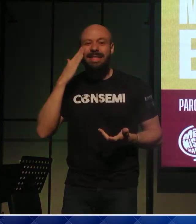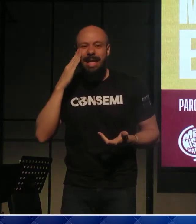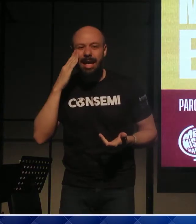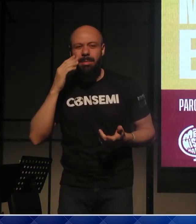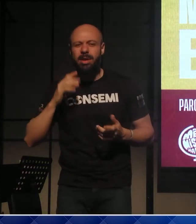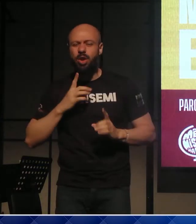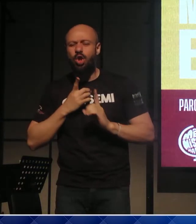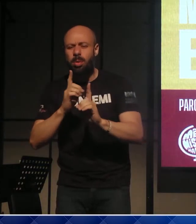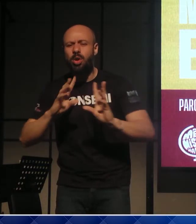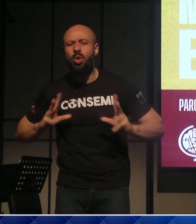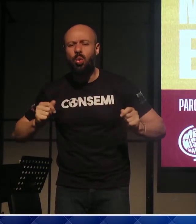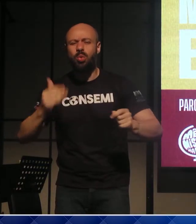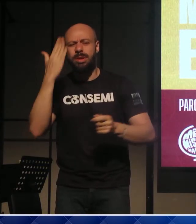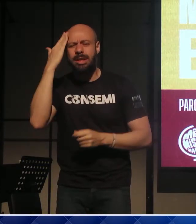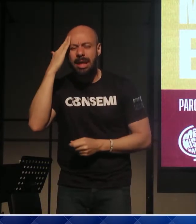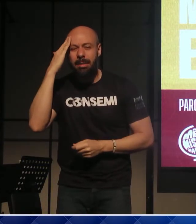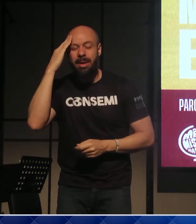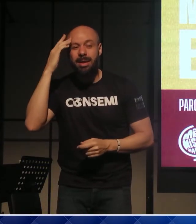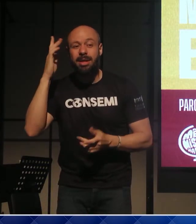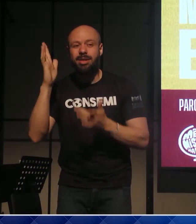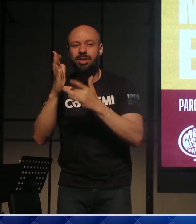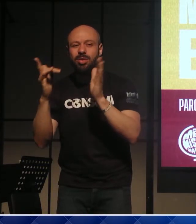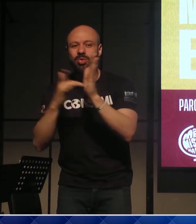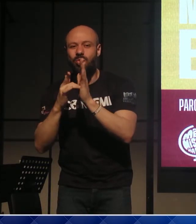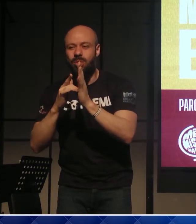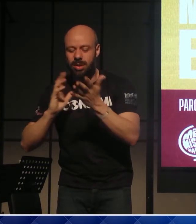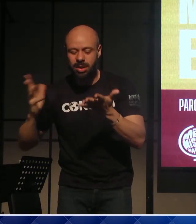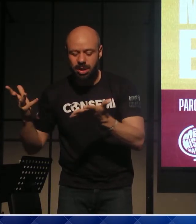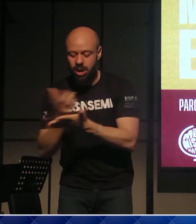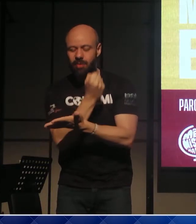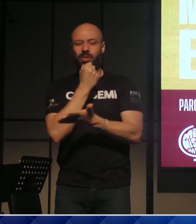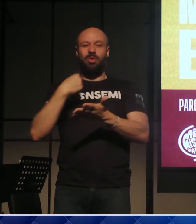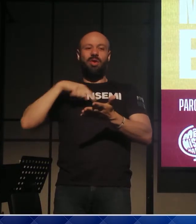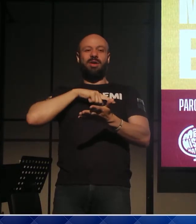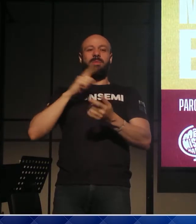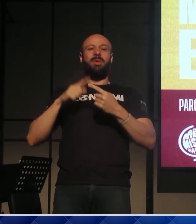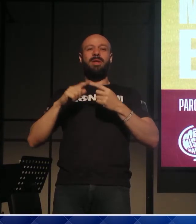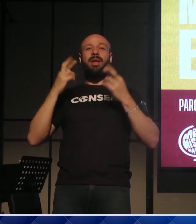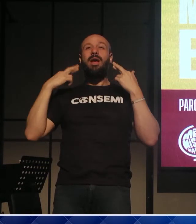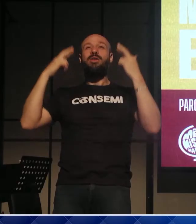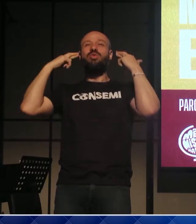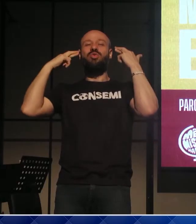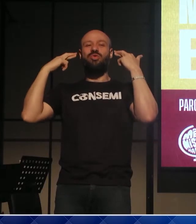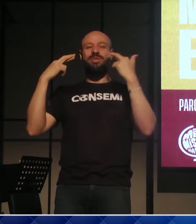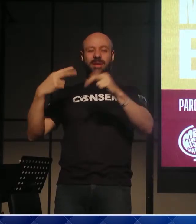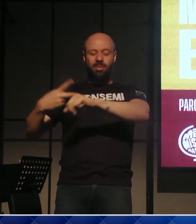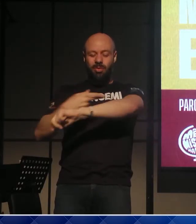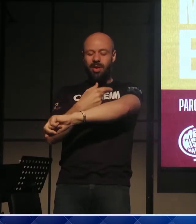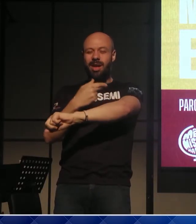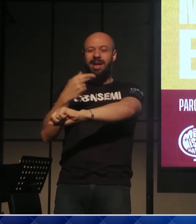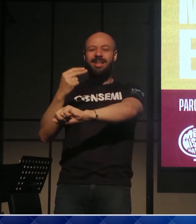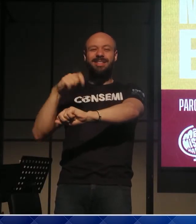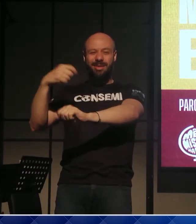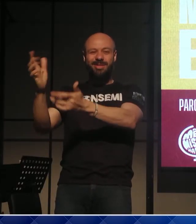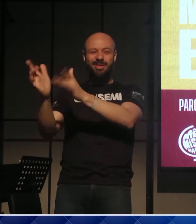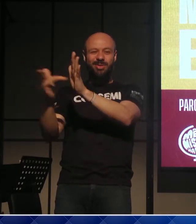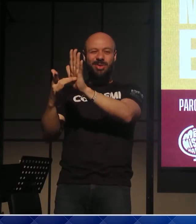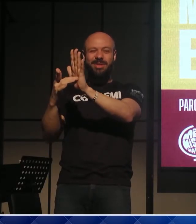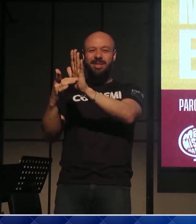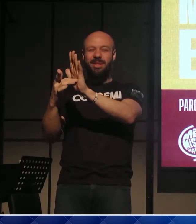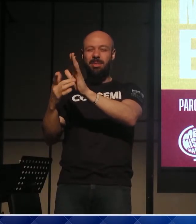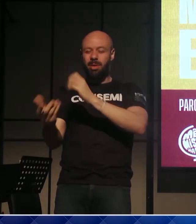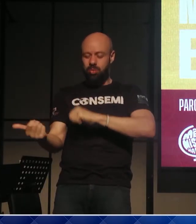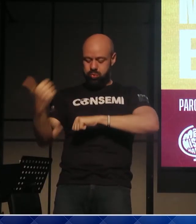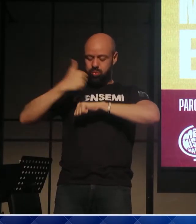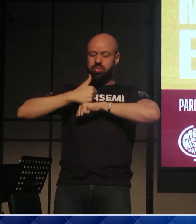pelo precioso sangue do Cordeiro. Ontem eu estava brincando com as netas do